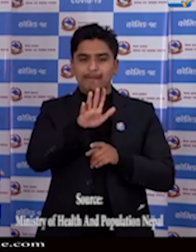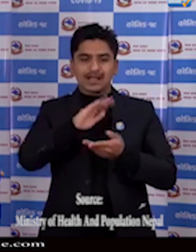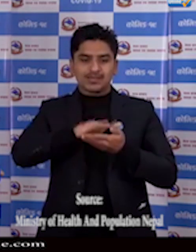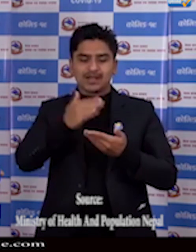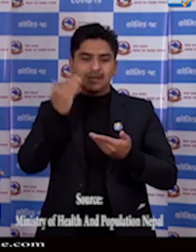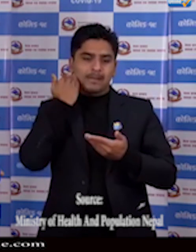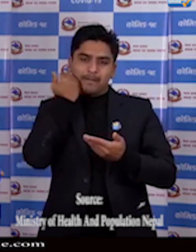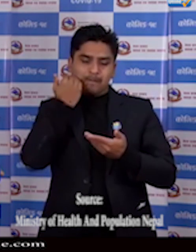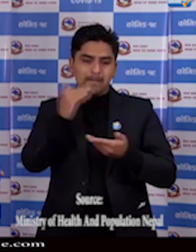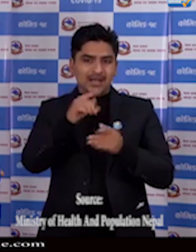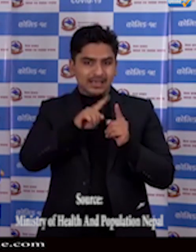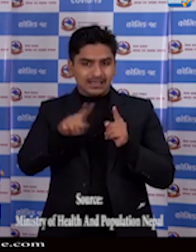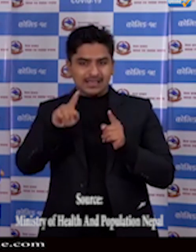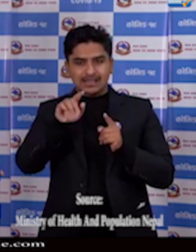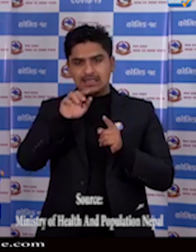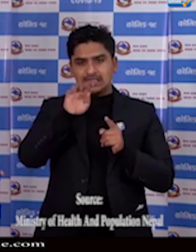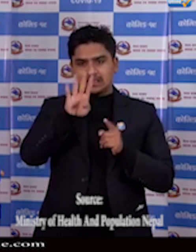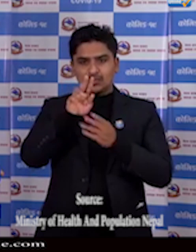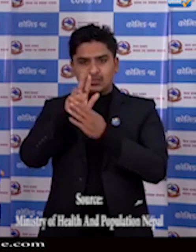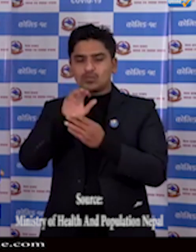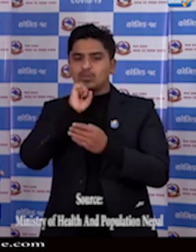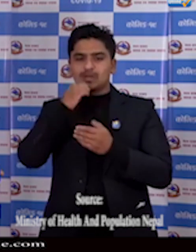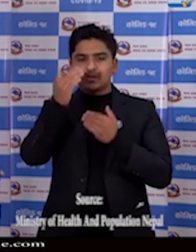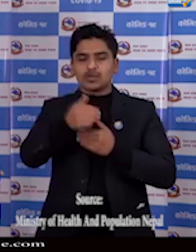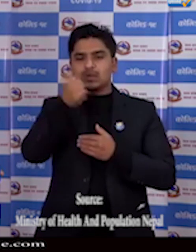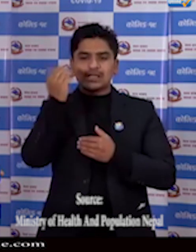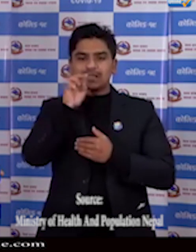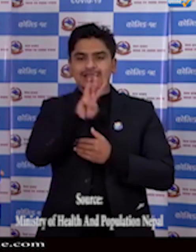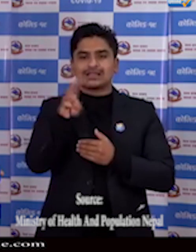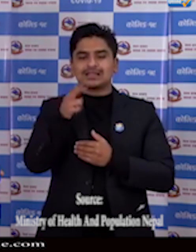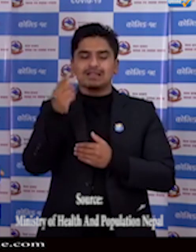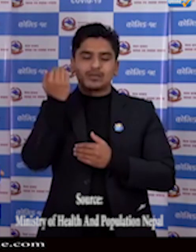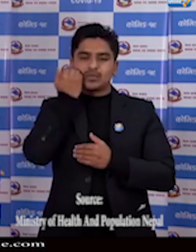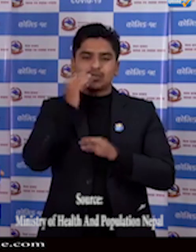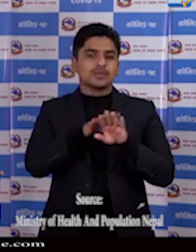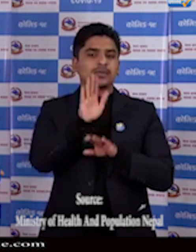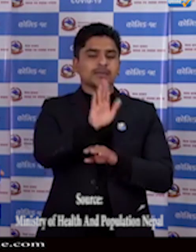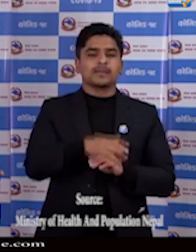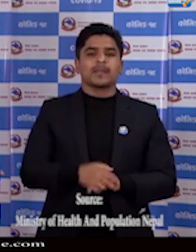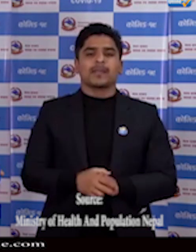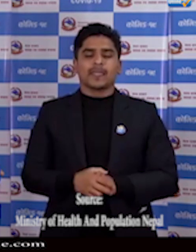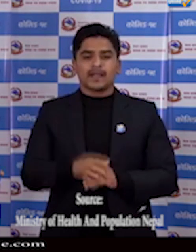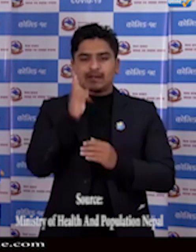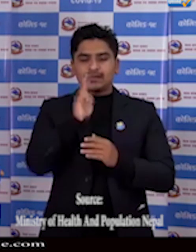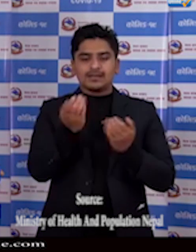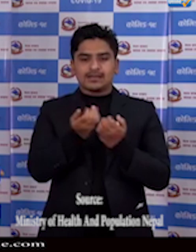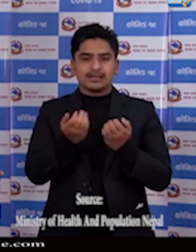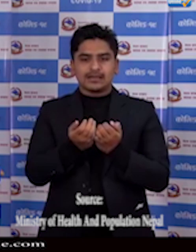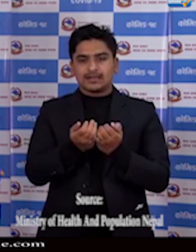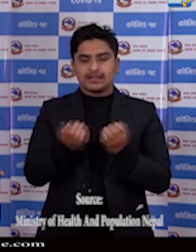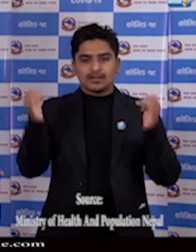5 महिनाको बालकदेखि 49 वर्ष उमेरसम्मका अन्य 33 जना पुरुषहरू हुनुहुन्छ। त्यसै गरी डोल्पा